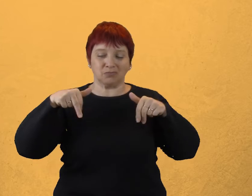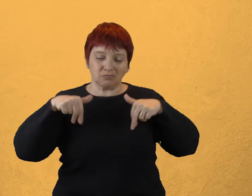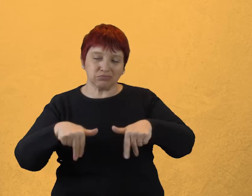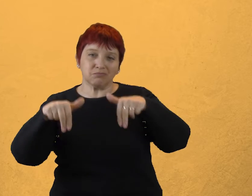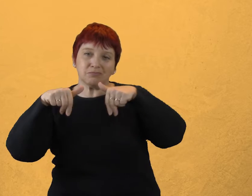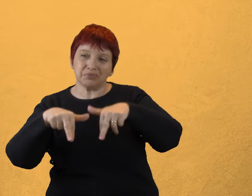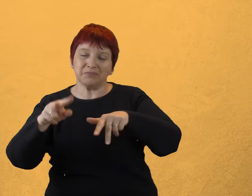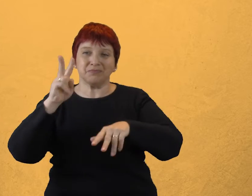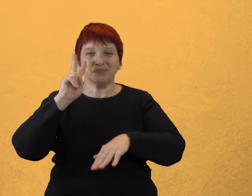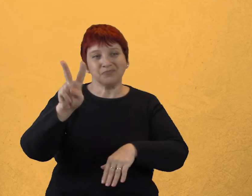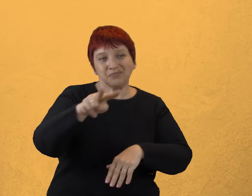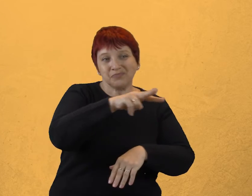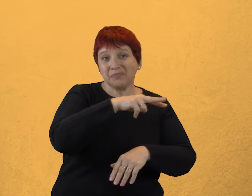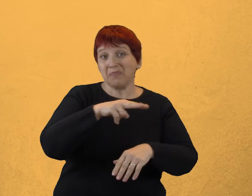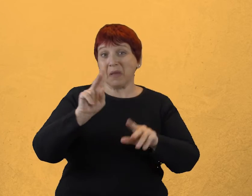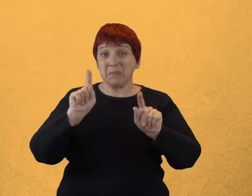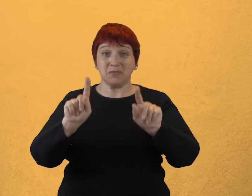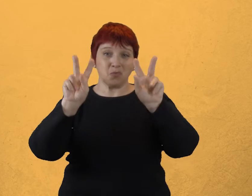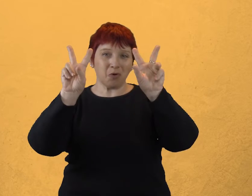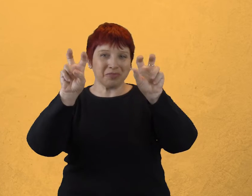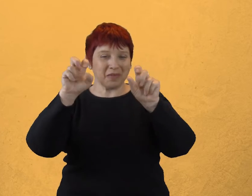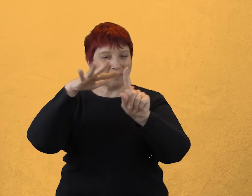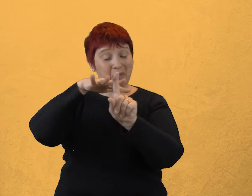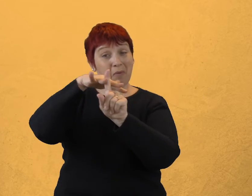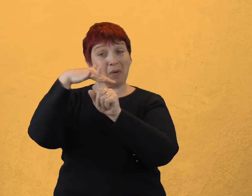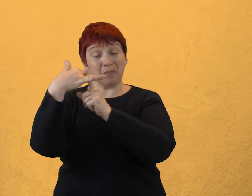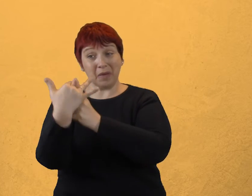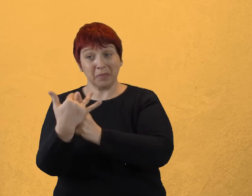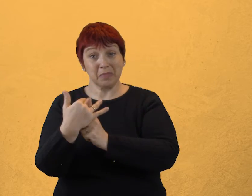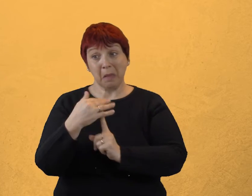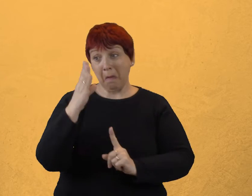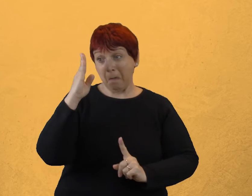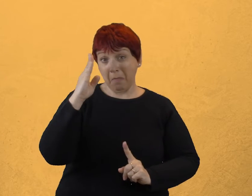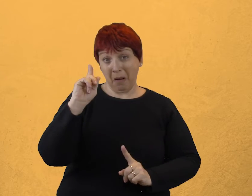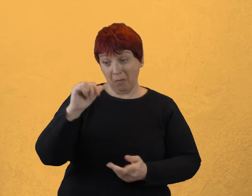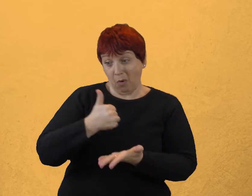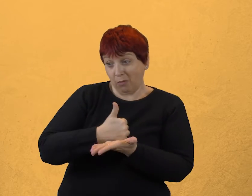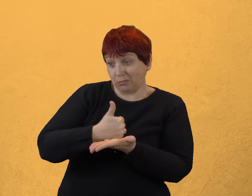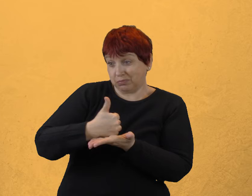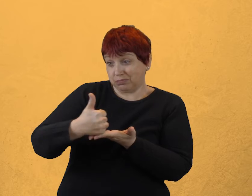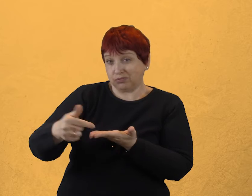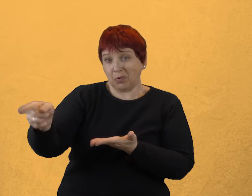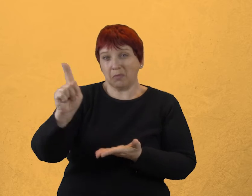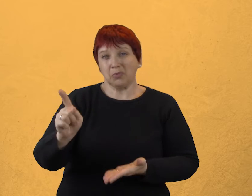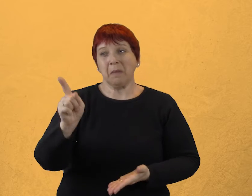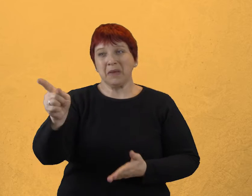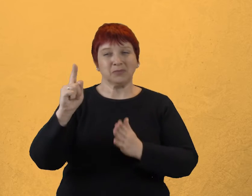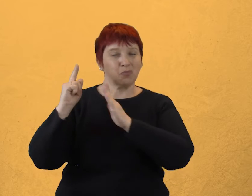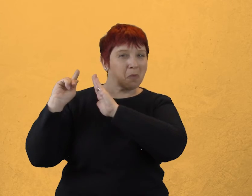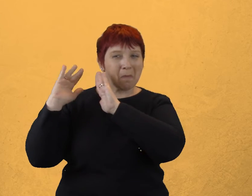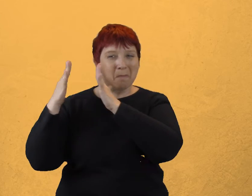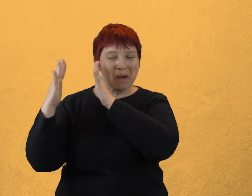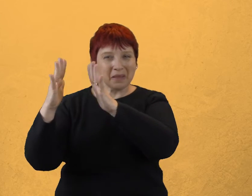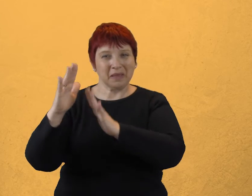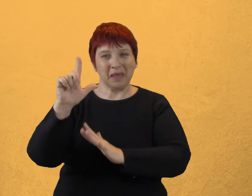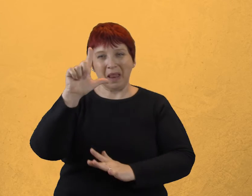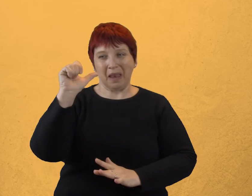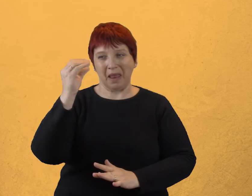sobre el ambiente, y cuando Paola se fue alejando hacia el lugar que representaba el Parque Lecoq, yo me preparé